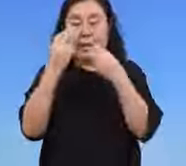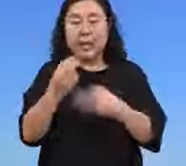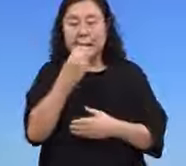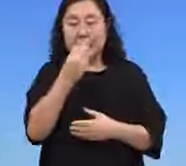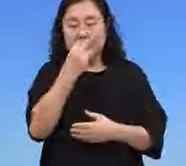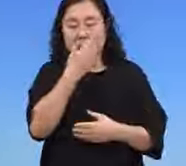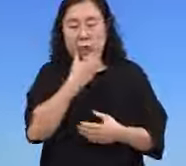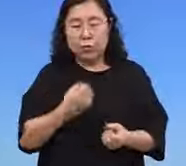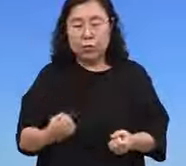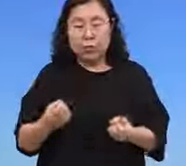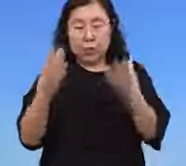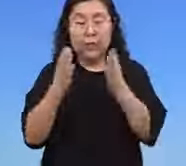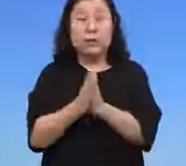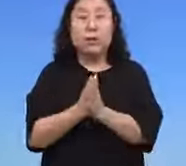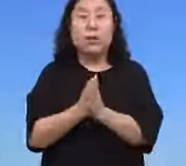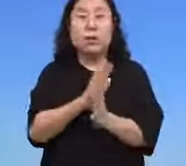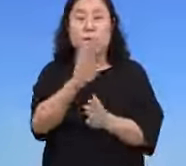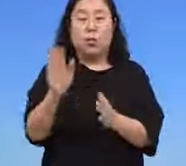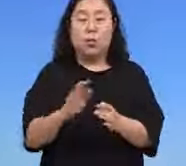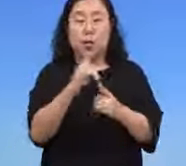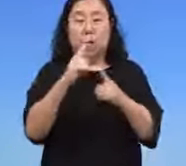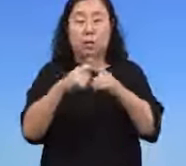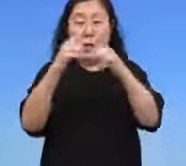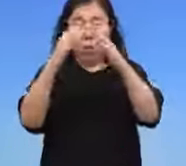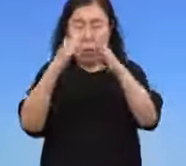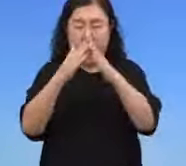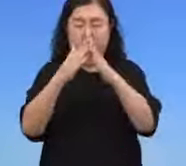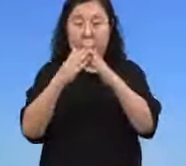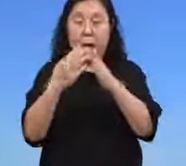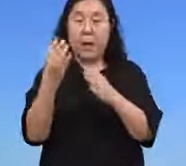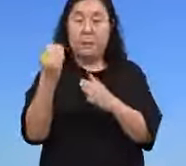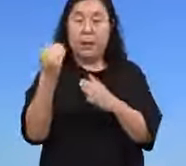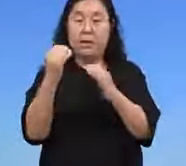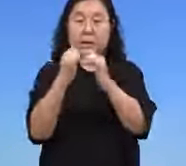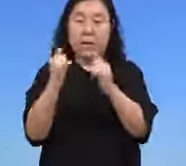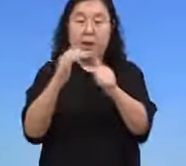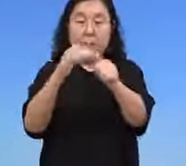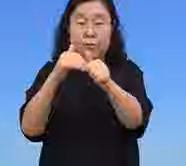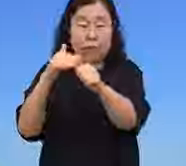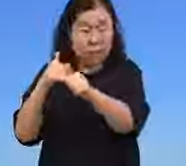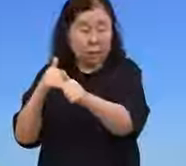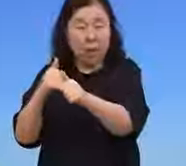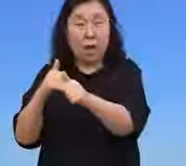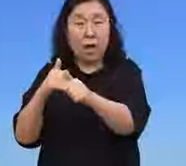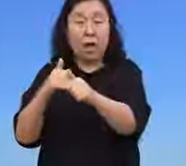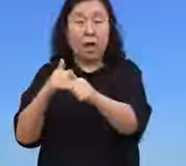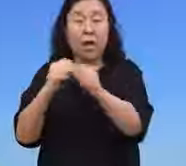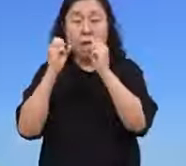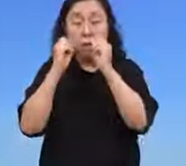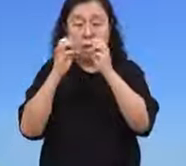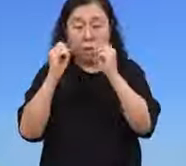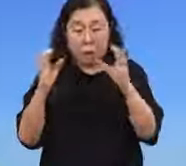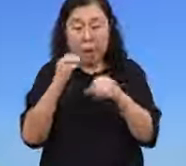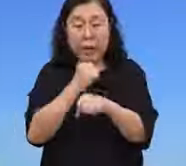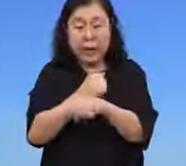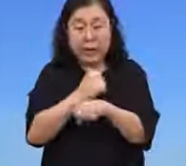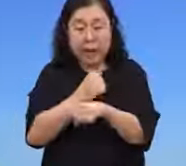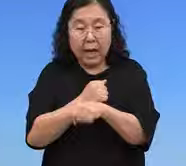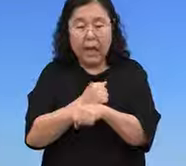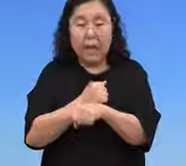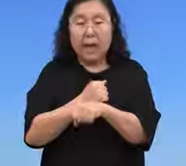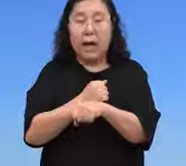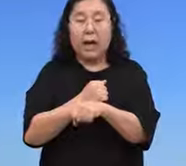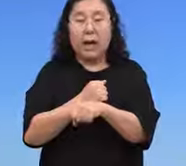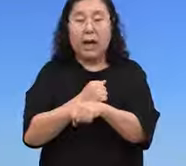축제는요, 우리 교회가 몇 명을 불러 모았나, 그 중에 몇 명을 이렇게 세웠나, 이런 어떤 눈에 보이는 가시적인 결산을